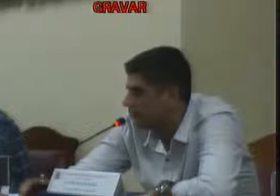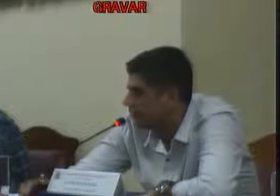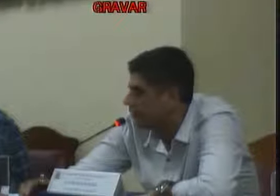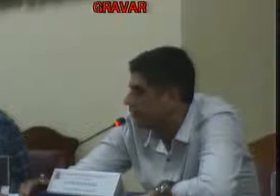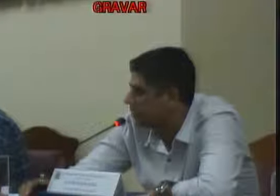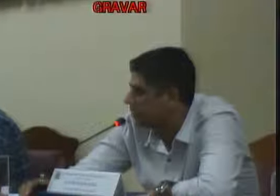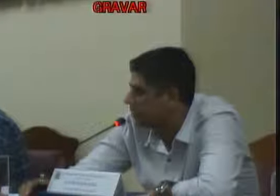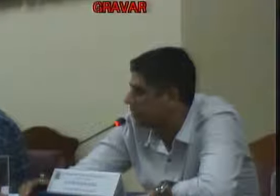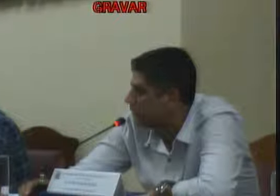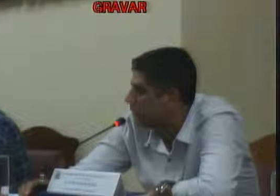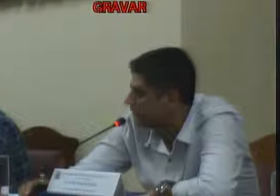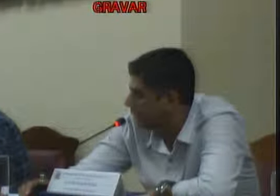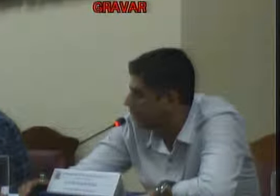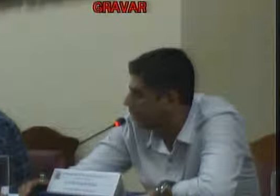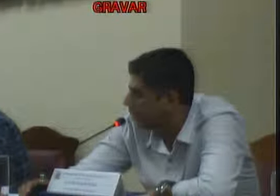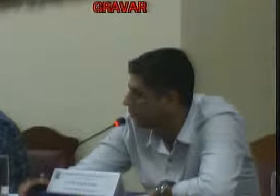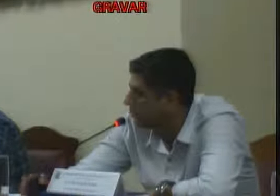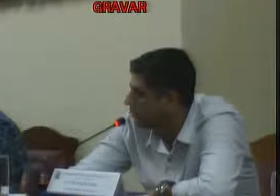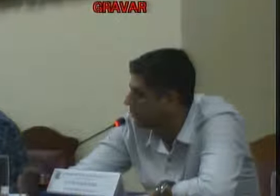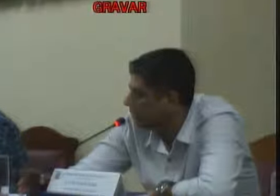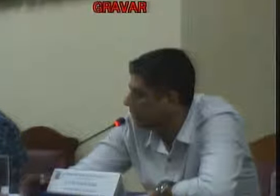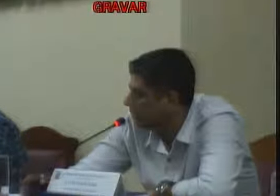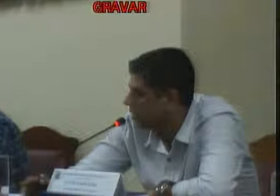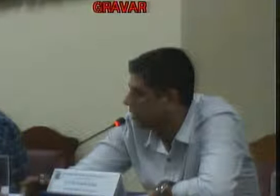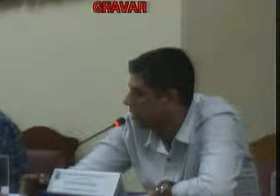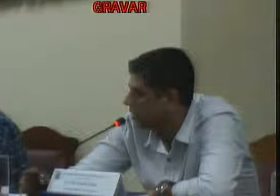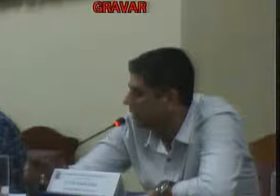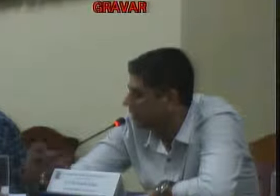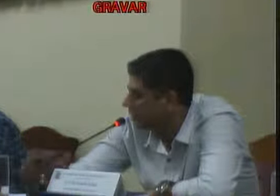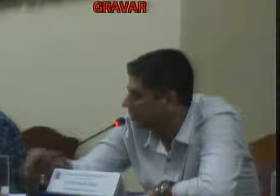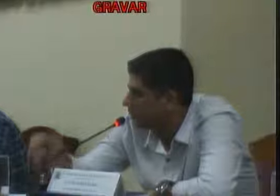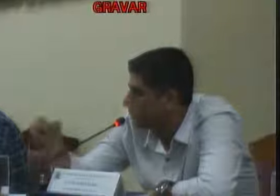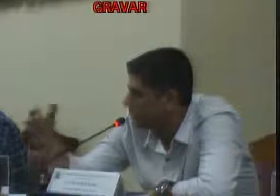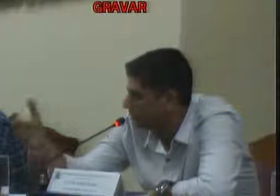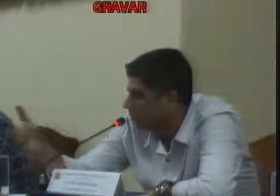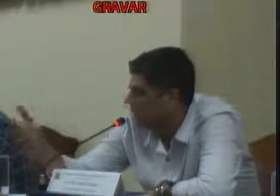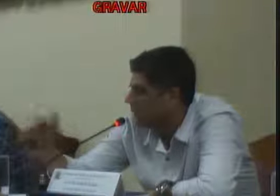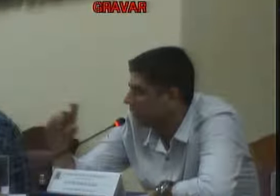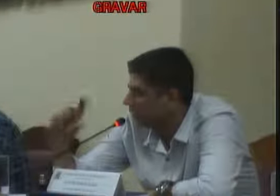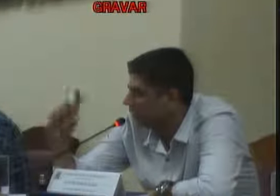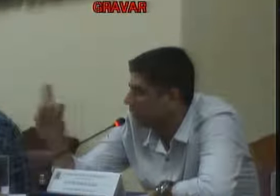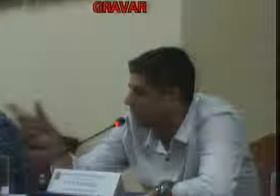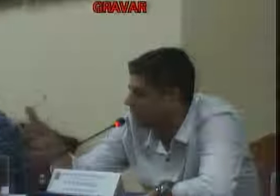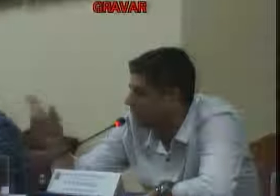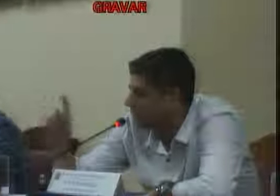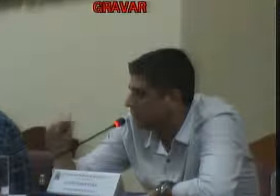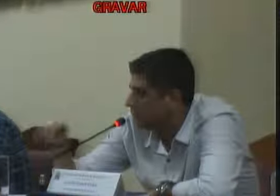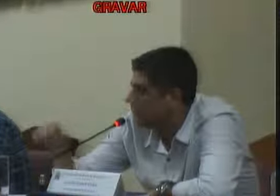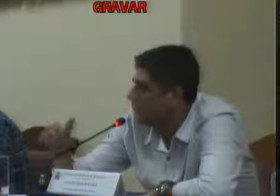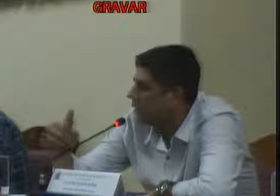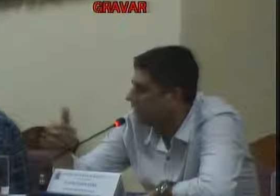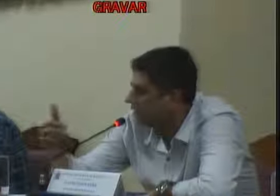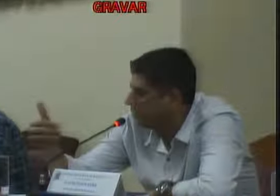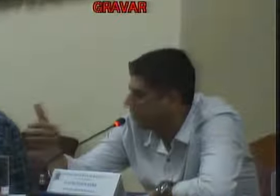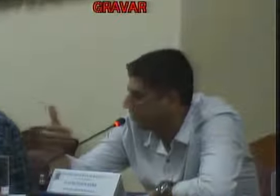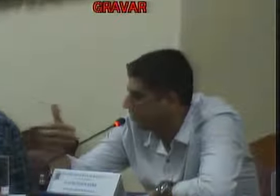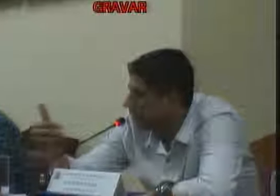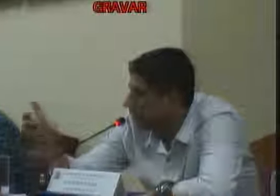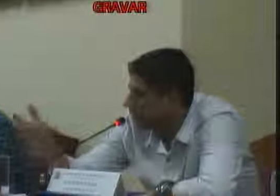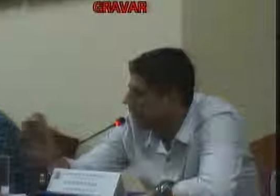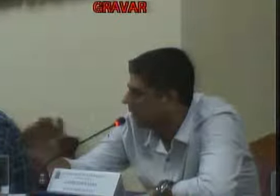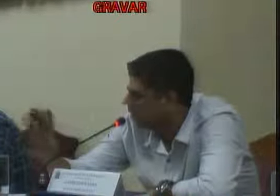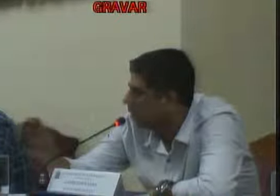frente desse processo já vai ao Ministério Público para a gente já iniciar os primeiros passos da transição do sistema, e aí a gente vai